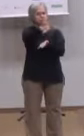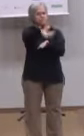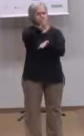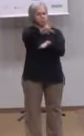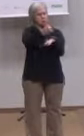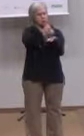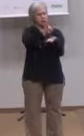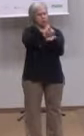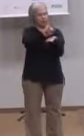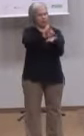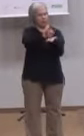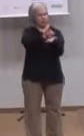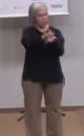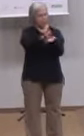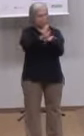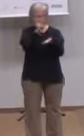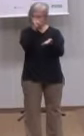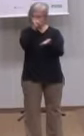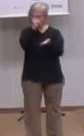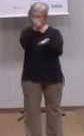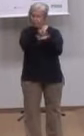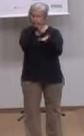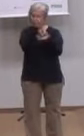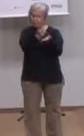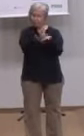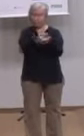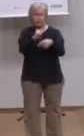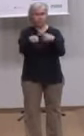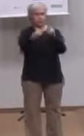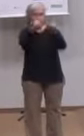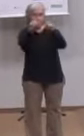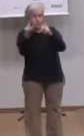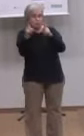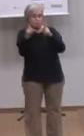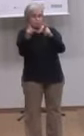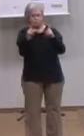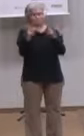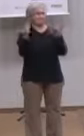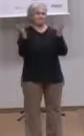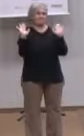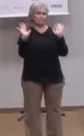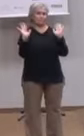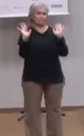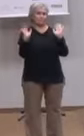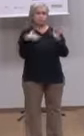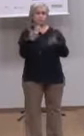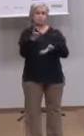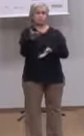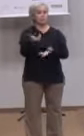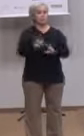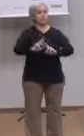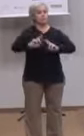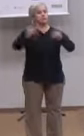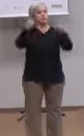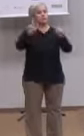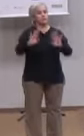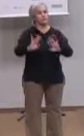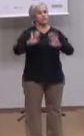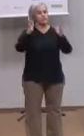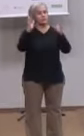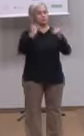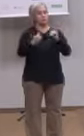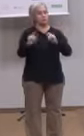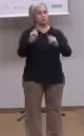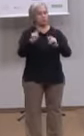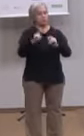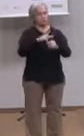mesmas histórias, e no final tirar foto, a gente não queria. A gente queria um evento diferente. Um evento que,